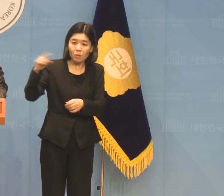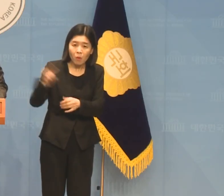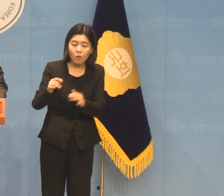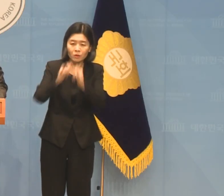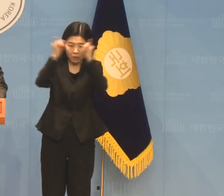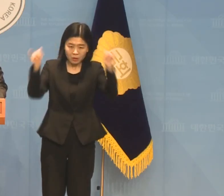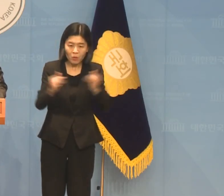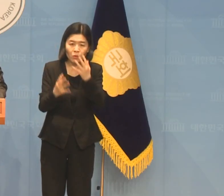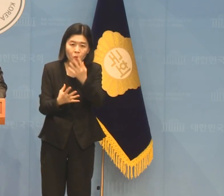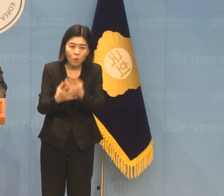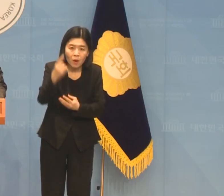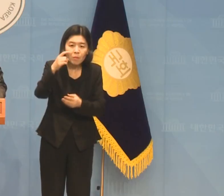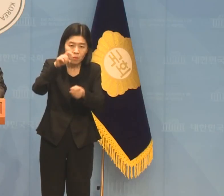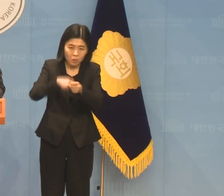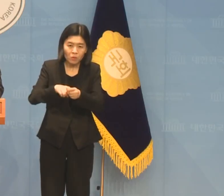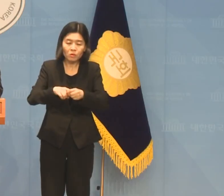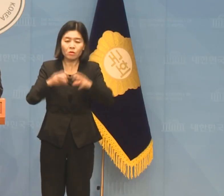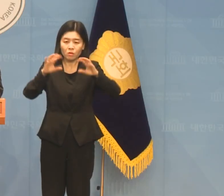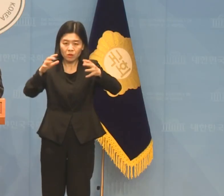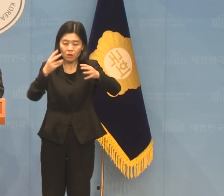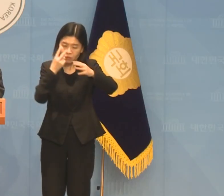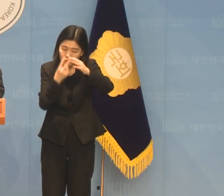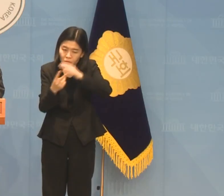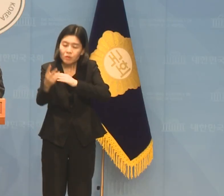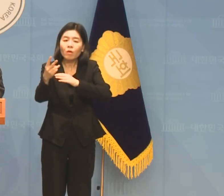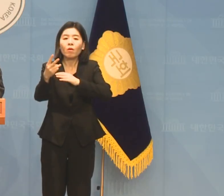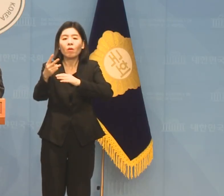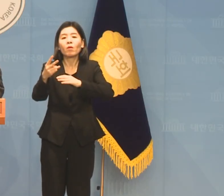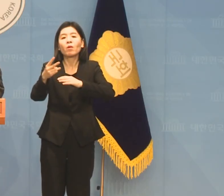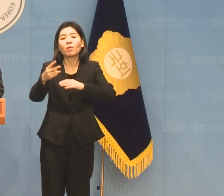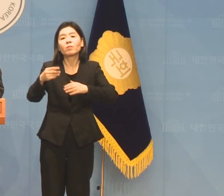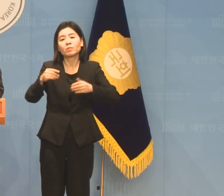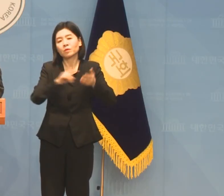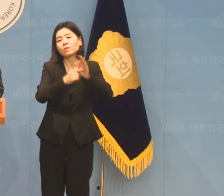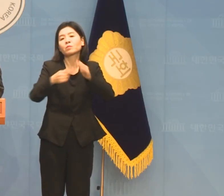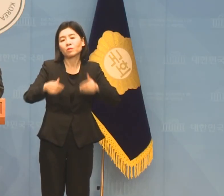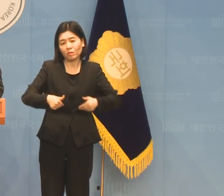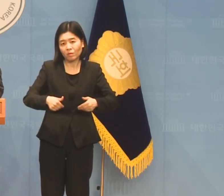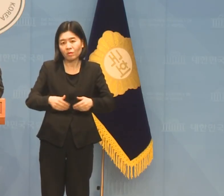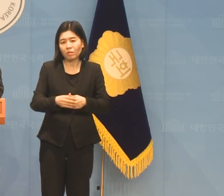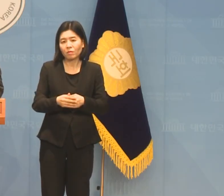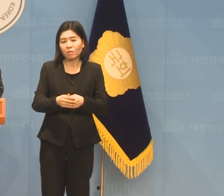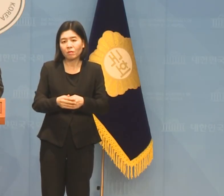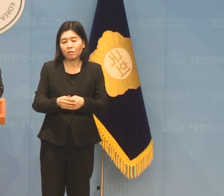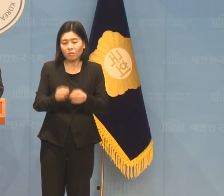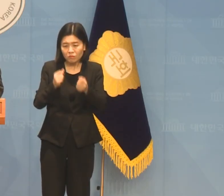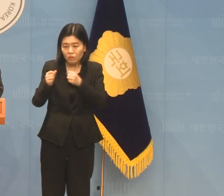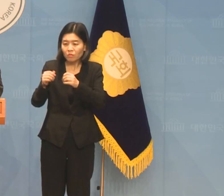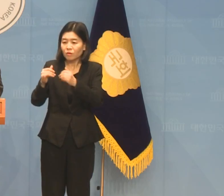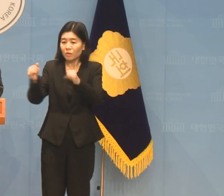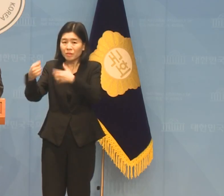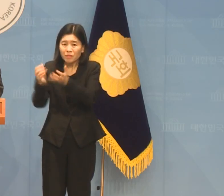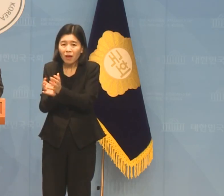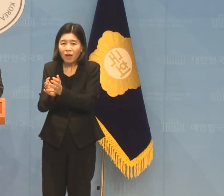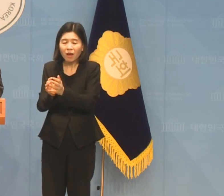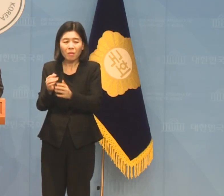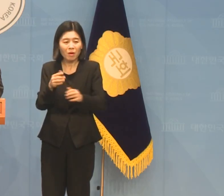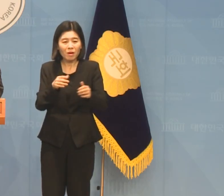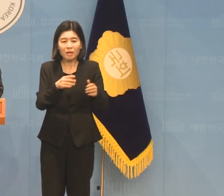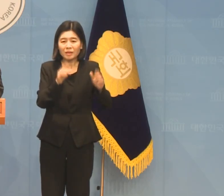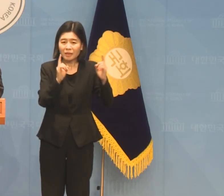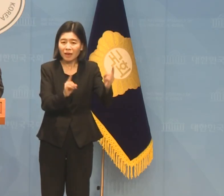정책과 국가 비전을 제시해야 합니다. 그러나 우리 당은 상대방에 대한 프레임 공격, 인신 공격, 메신저